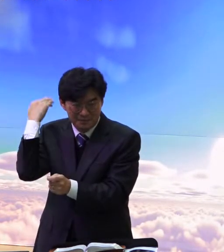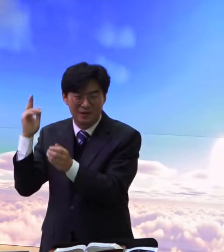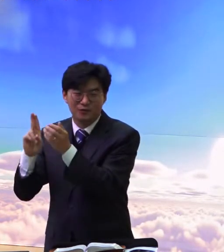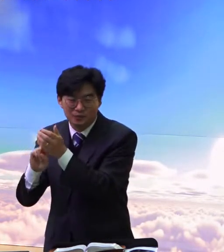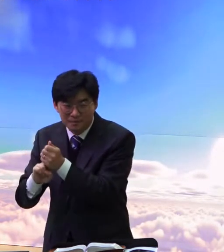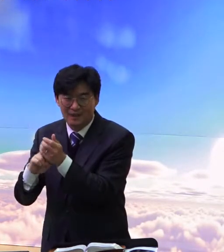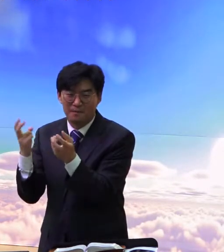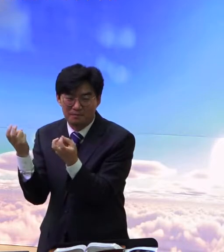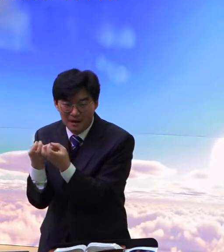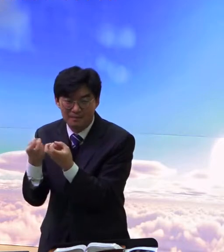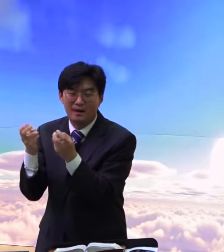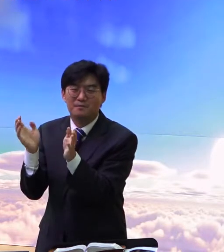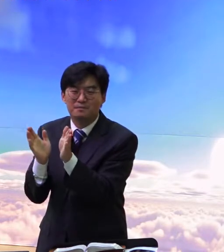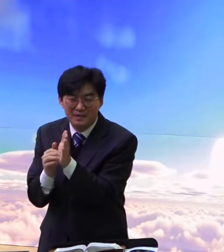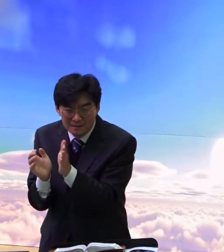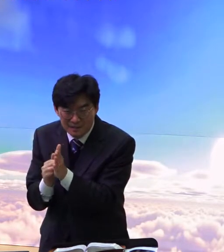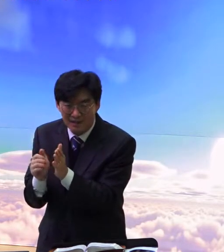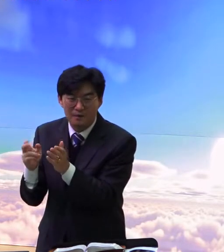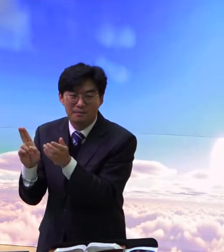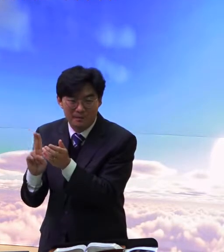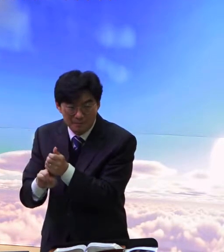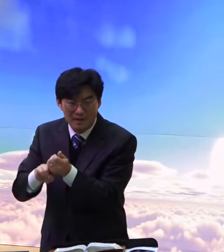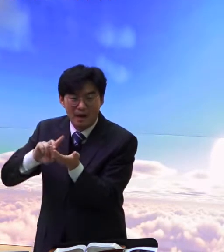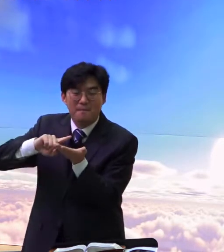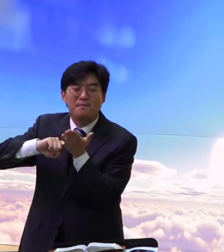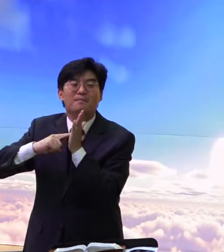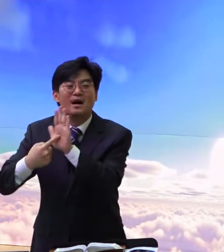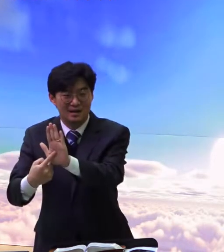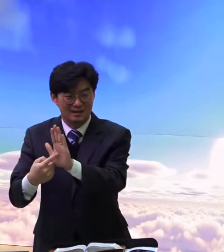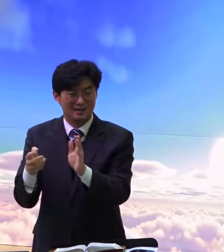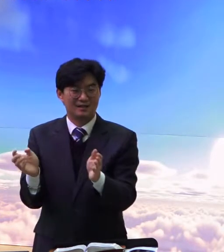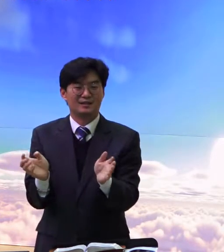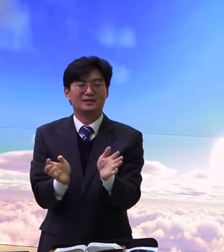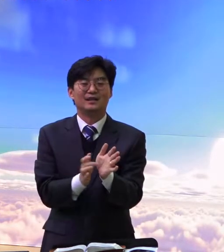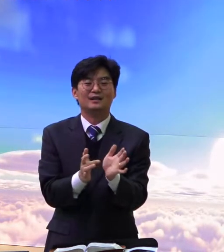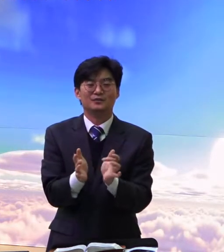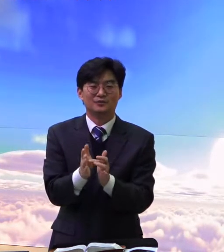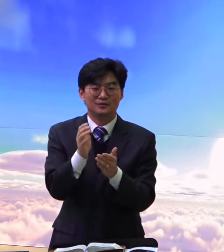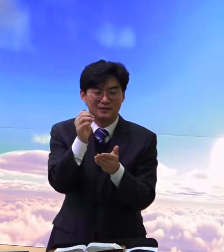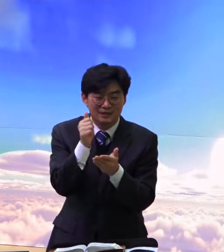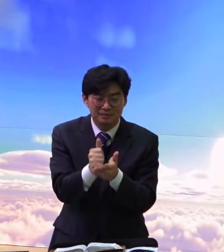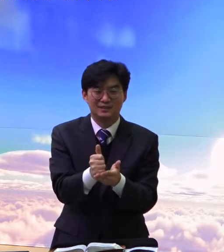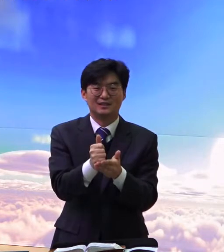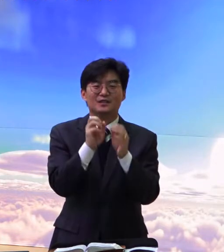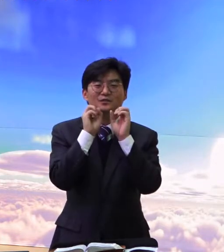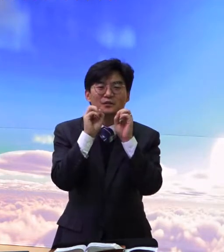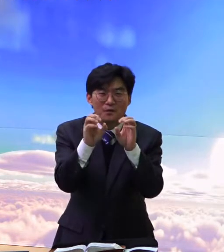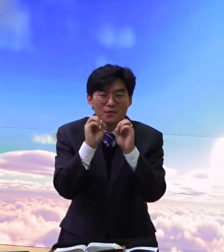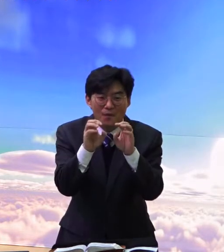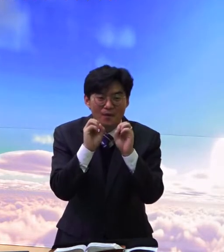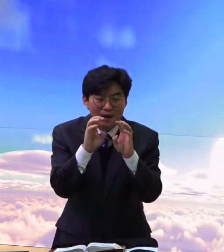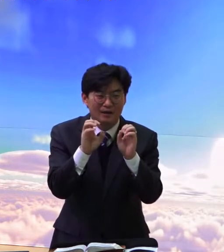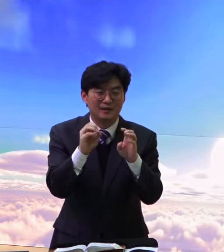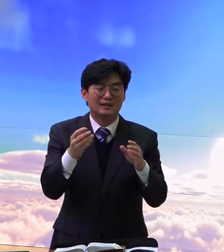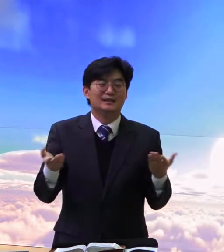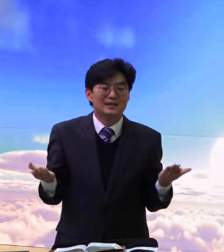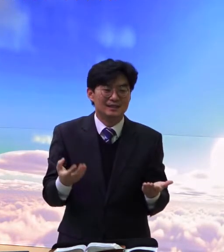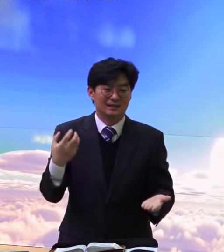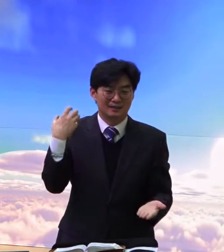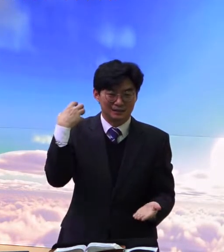예수 그리스도, 그 복음을 드러내고 전하게 하기 위해서 하나님이 나를 택하셨다라고